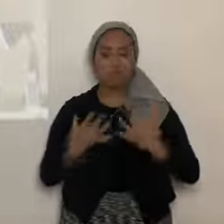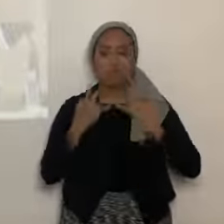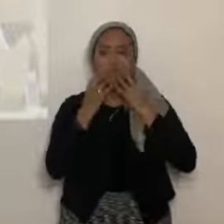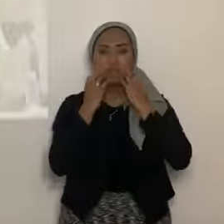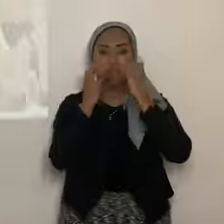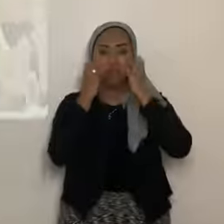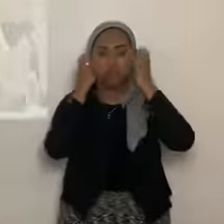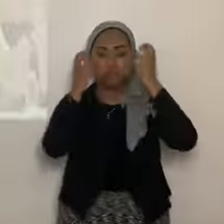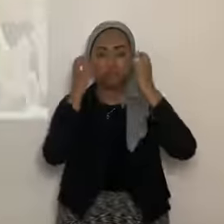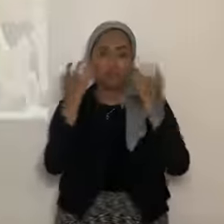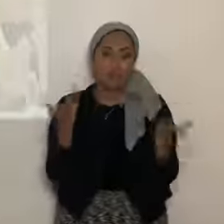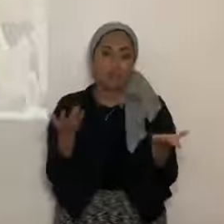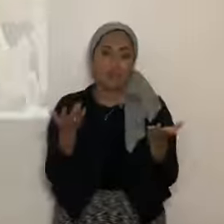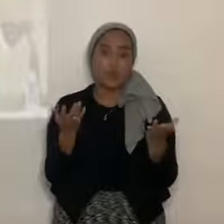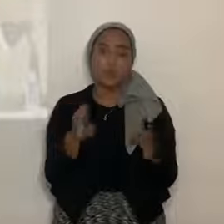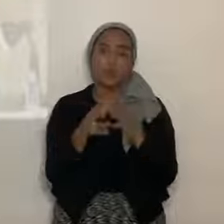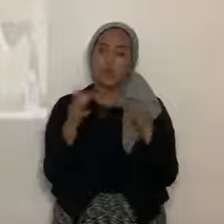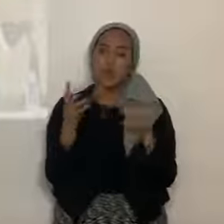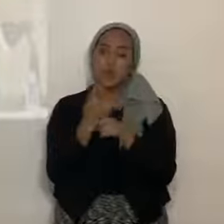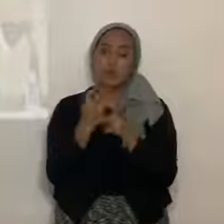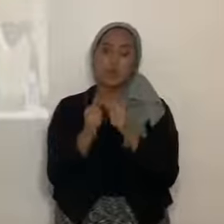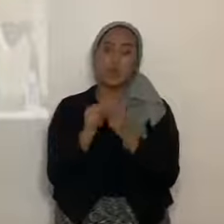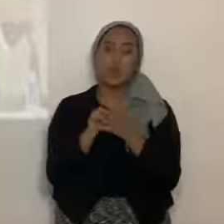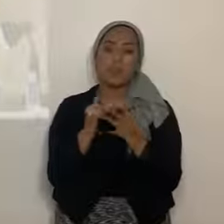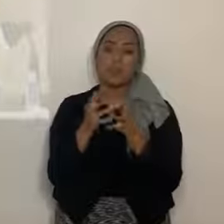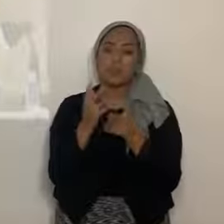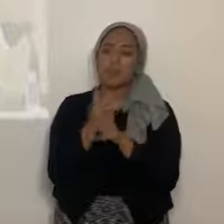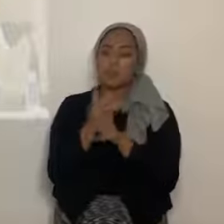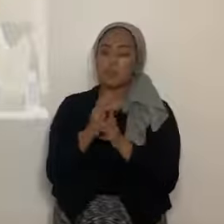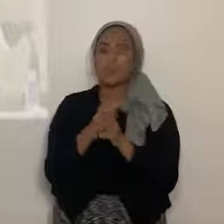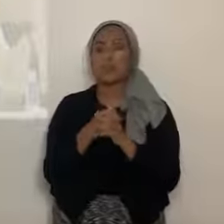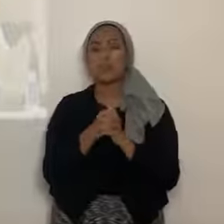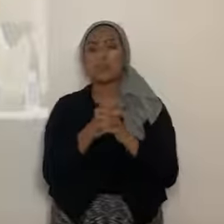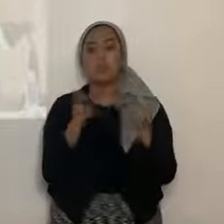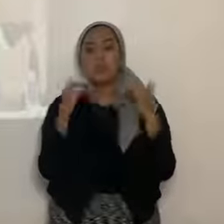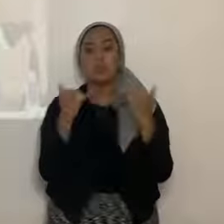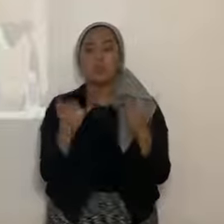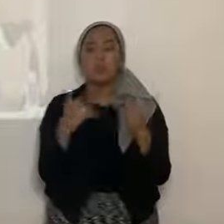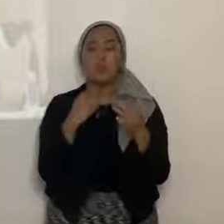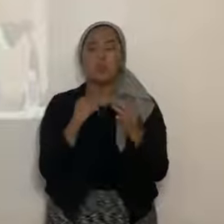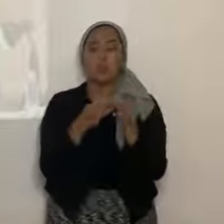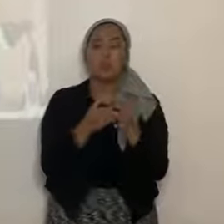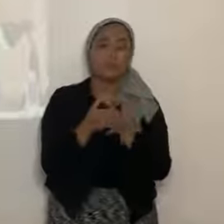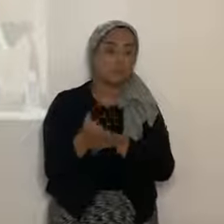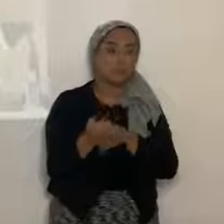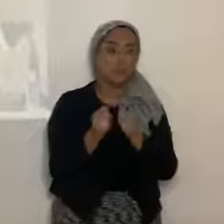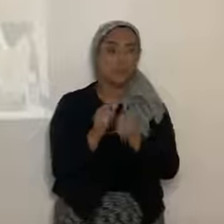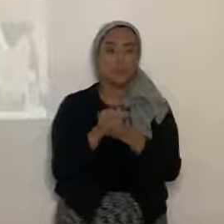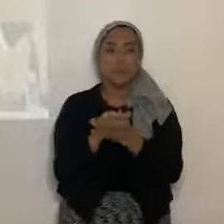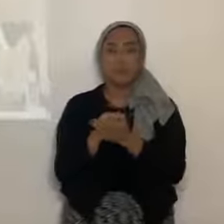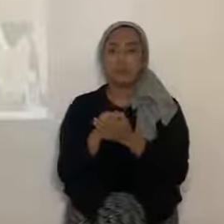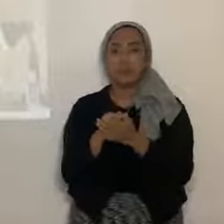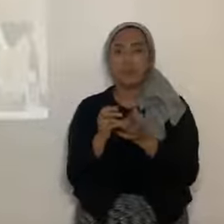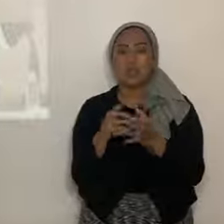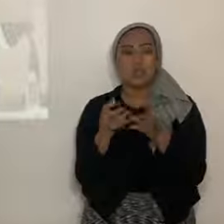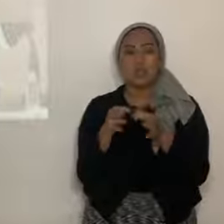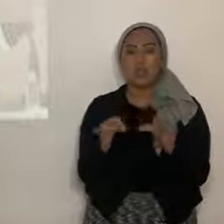Entonces, tenemos que tener mucho cuidado con eso. Ahora, quiero profundizar sobre este punto porque es muy importante, porque muchas veces puedes